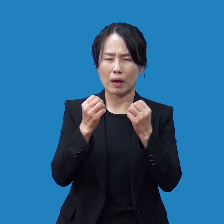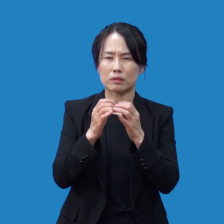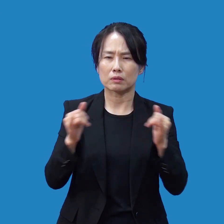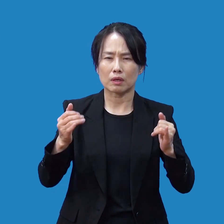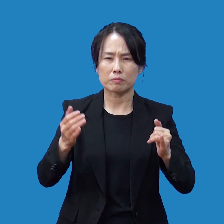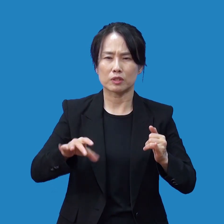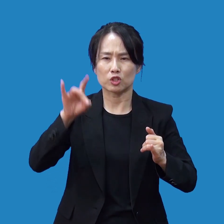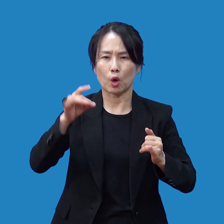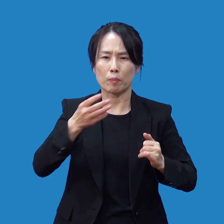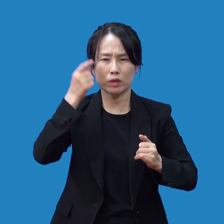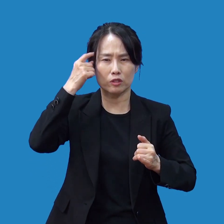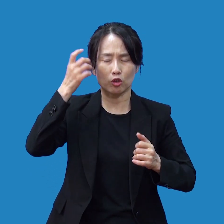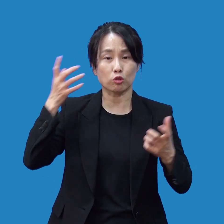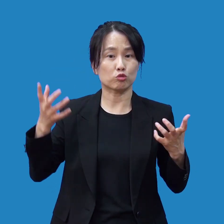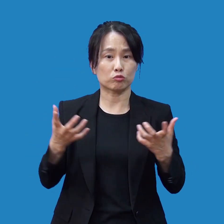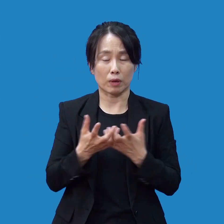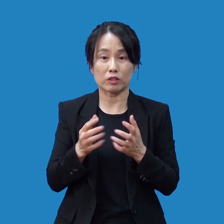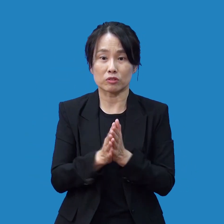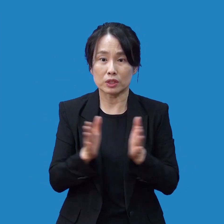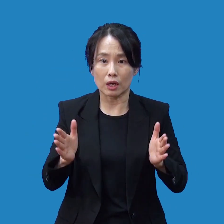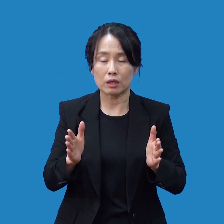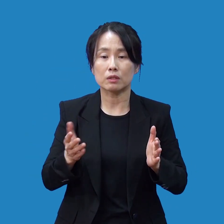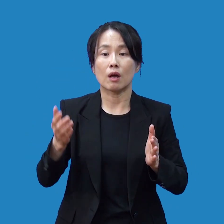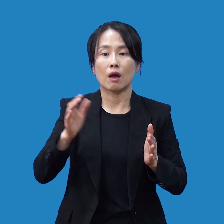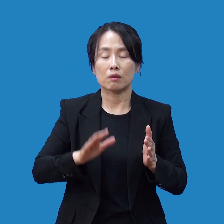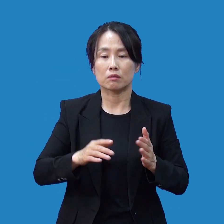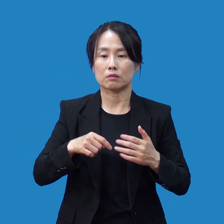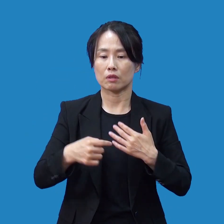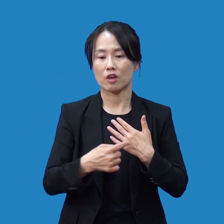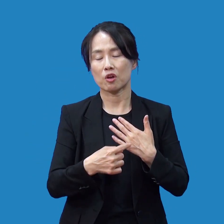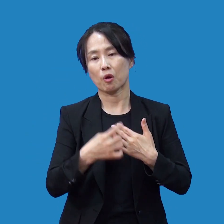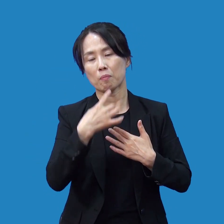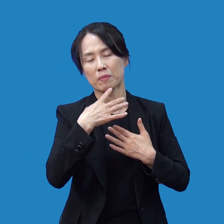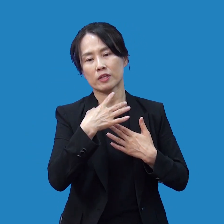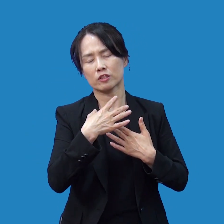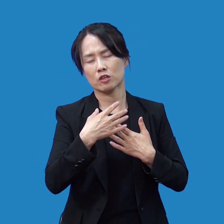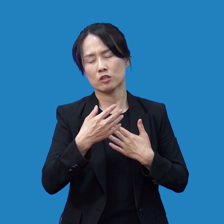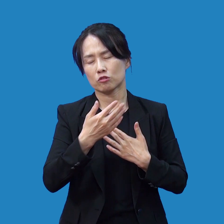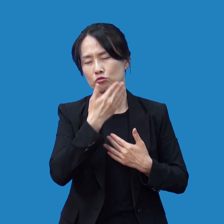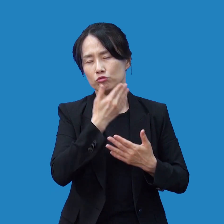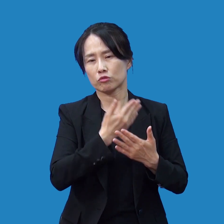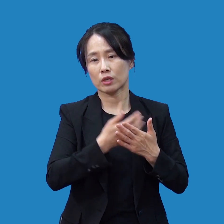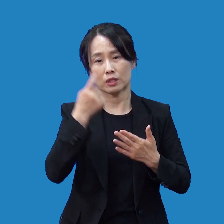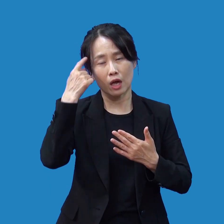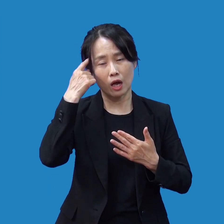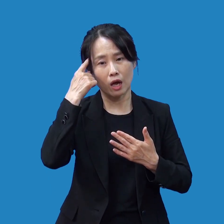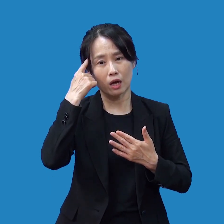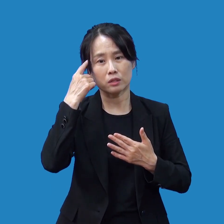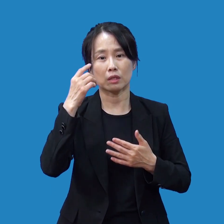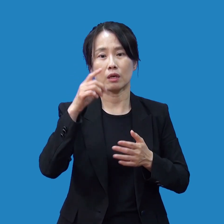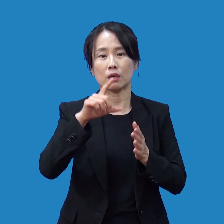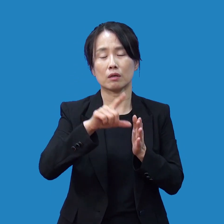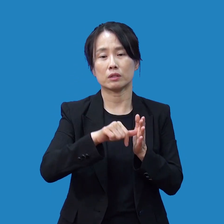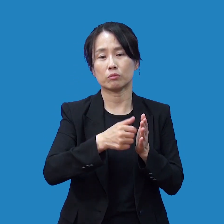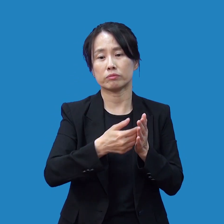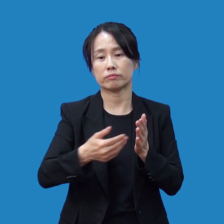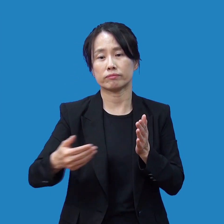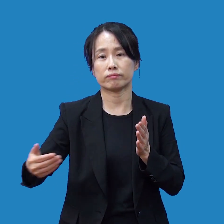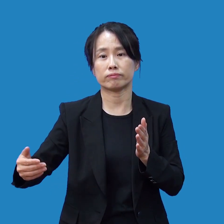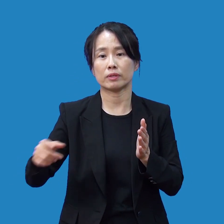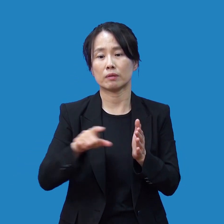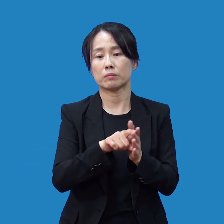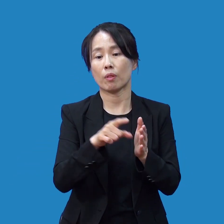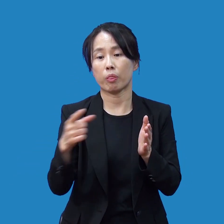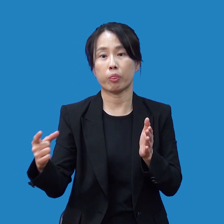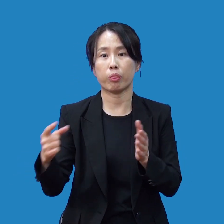점점 변질되어서 자기 욕망의 포로가 되고 썩은 냄새를 진동시킵니다. 이게 그 결과입니다.